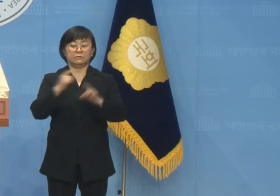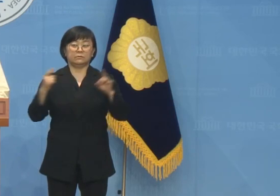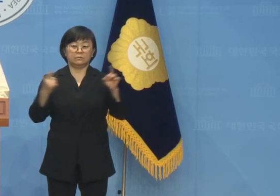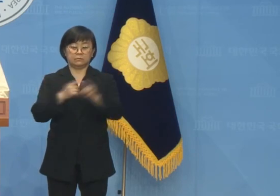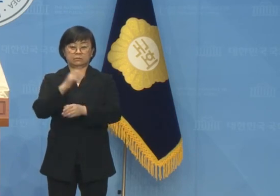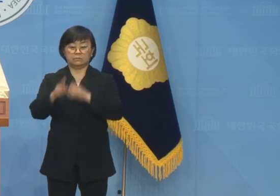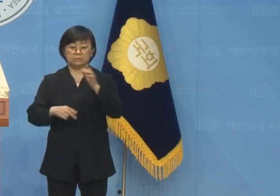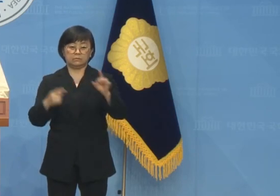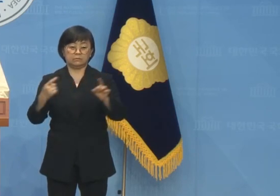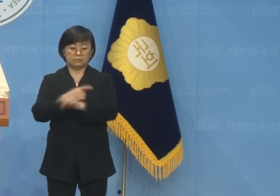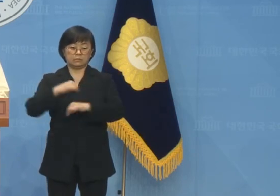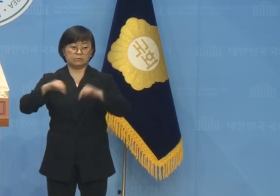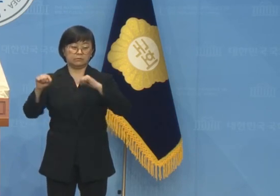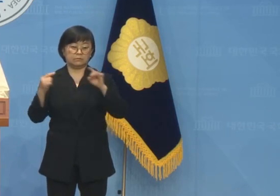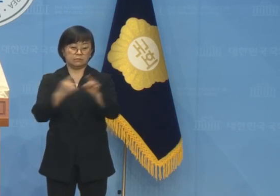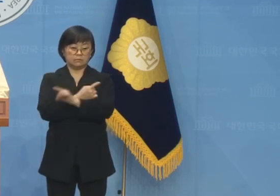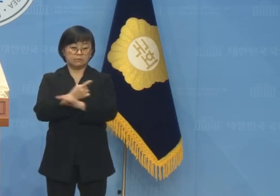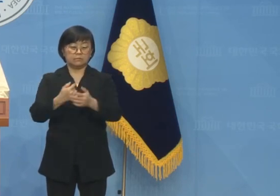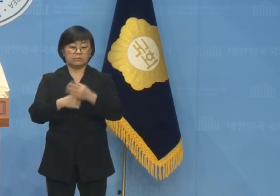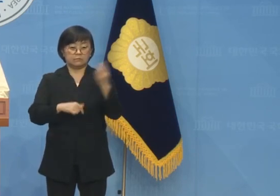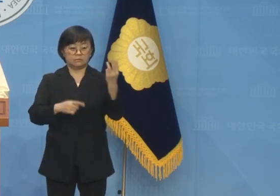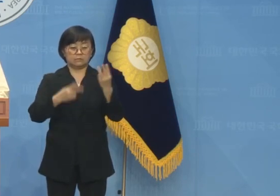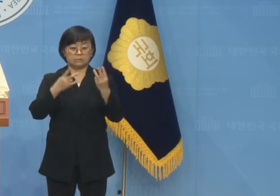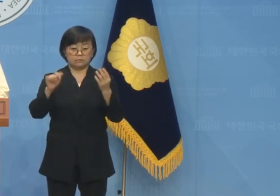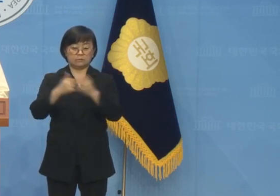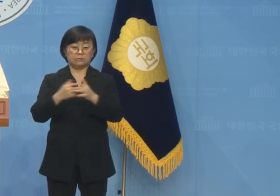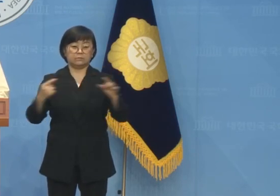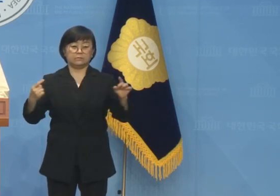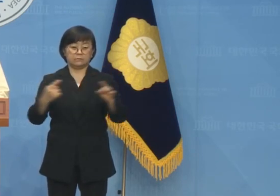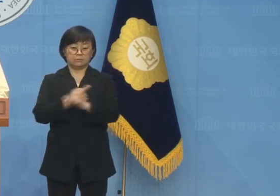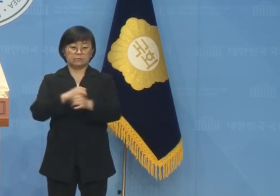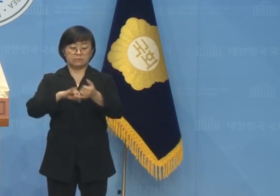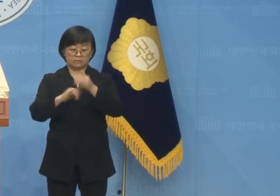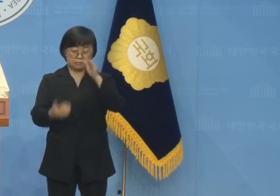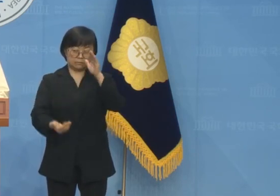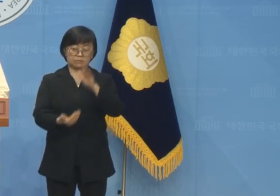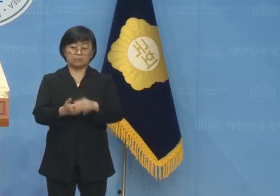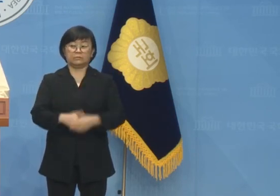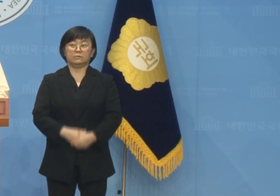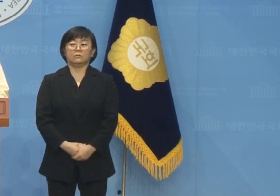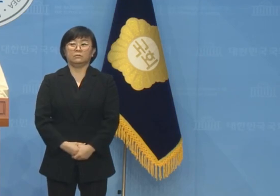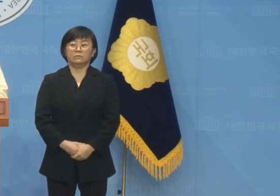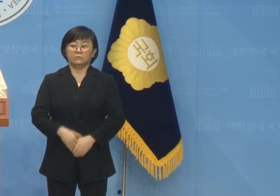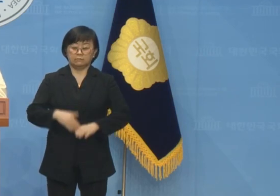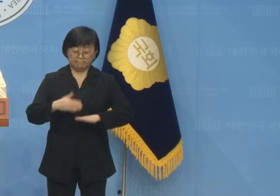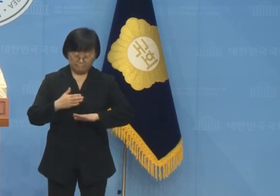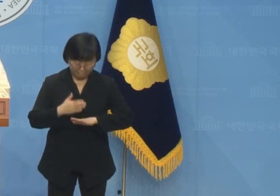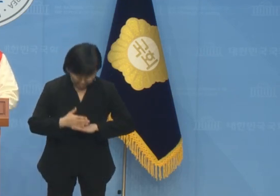철도 교체 정치교체 3대 교체를 반드시 실현하겠습니다